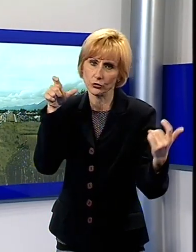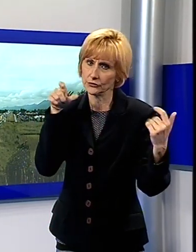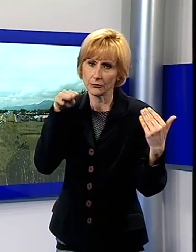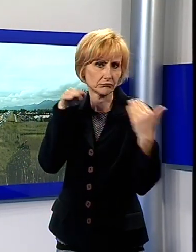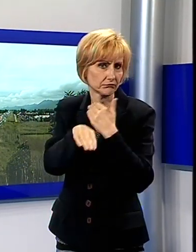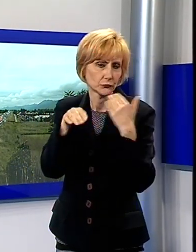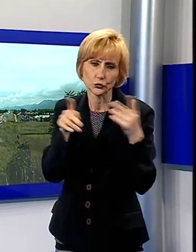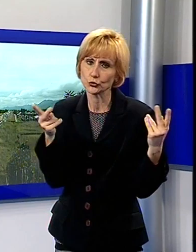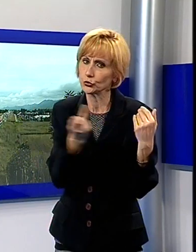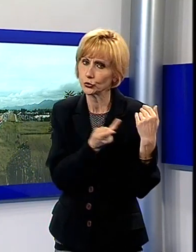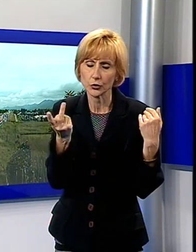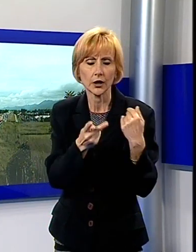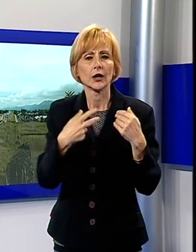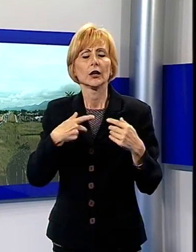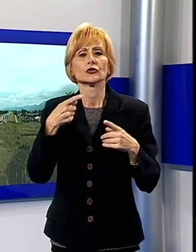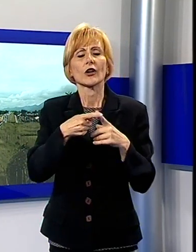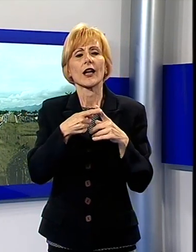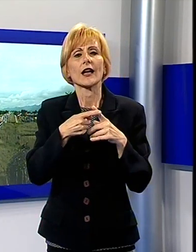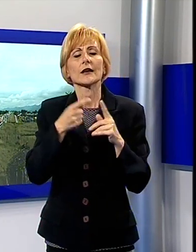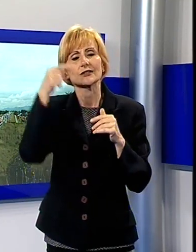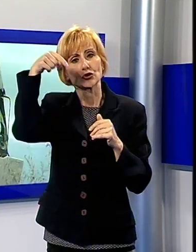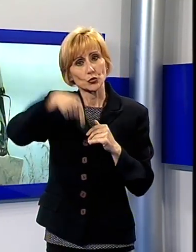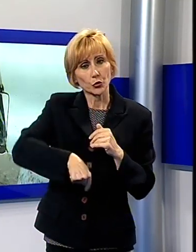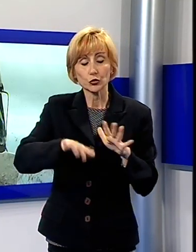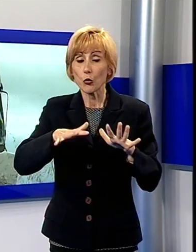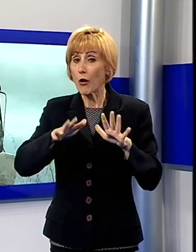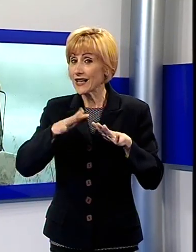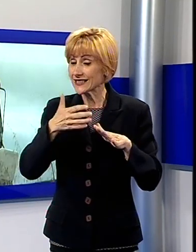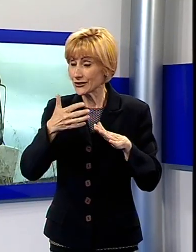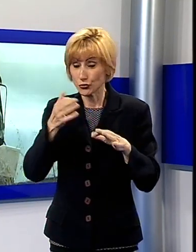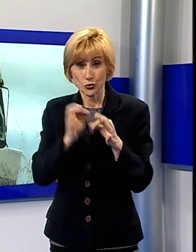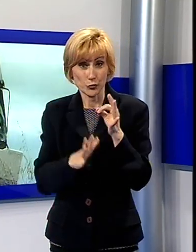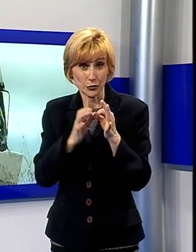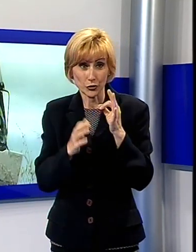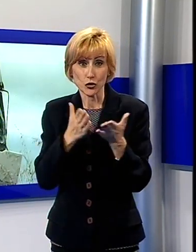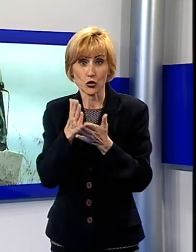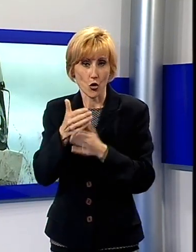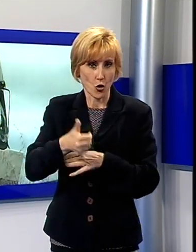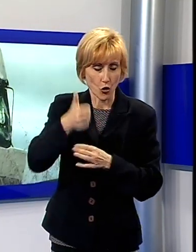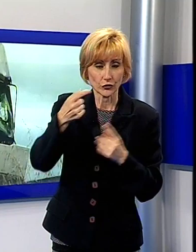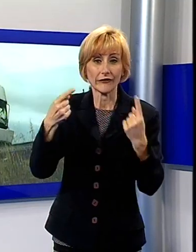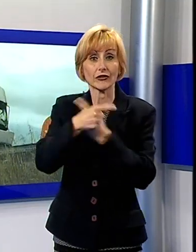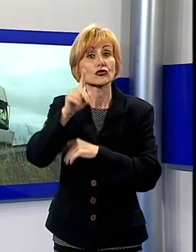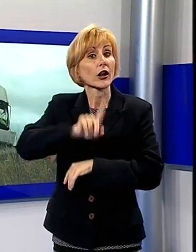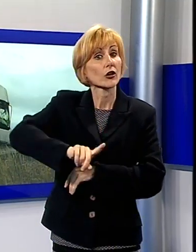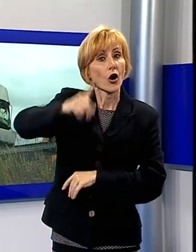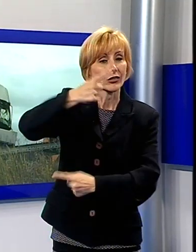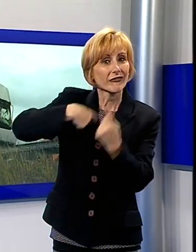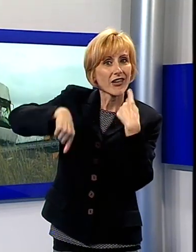lunghissime code. In direzione sud è stato riaperto quasi subito dopo il soccorso, mentre nella carreggiata nord la viabilità è rimasta